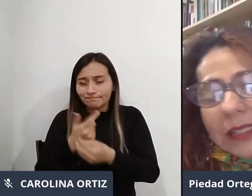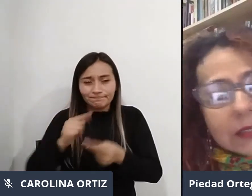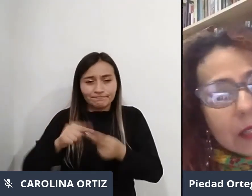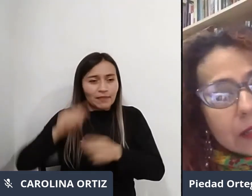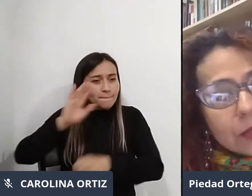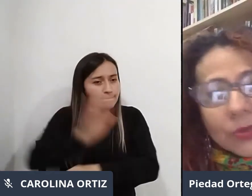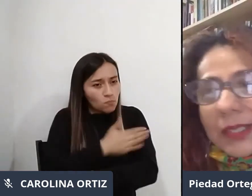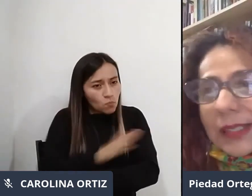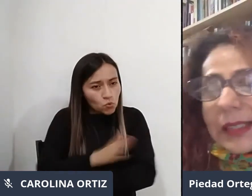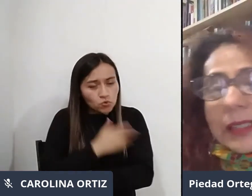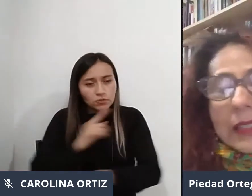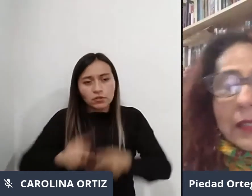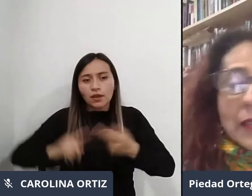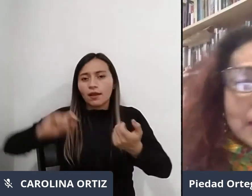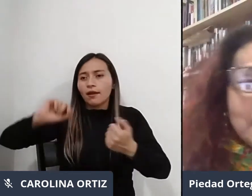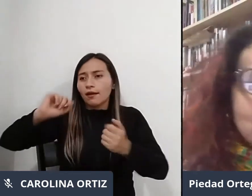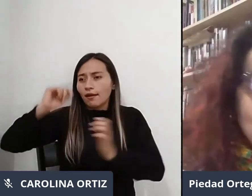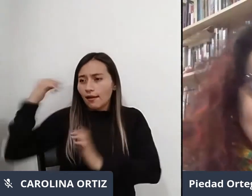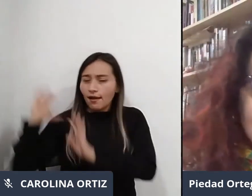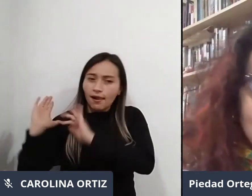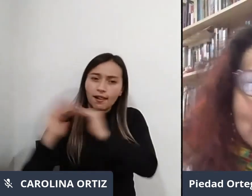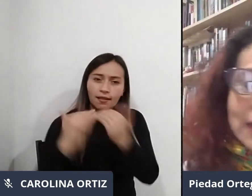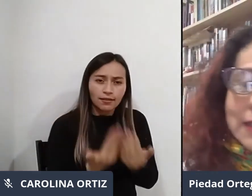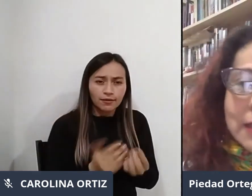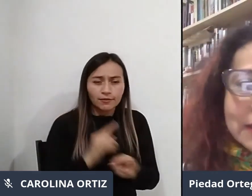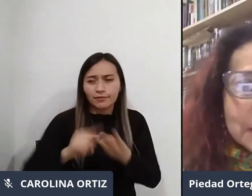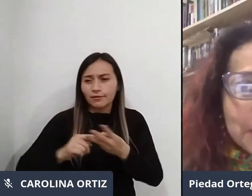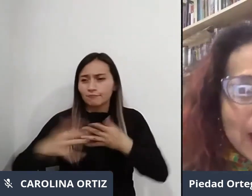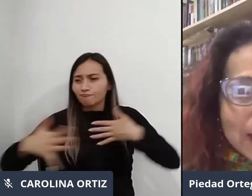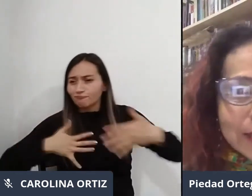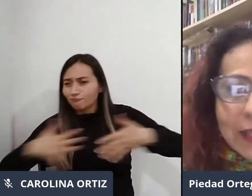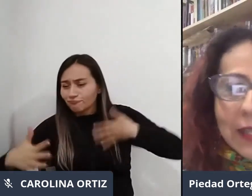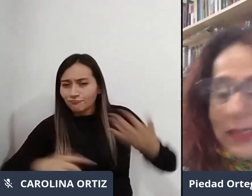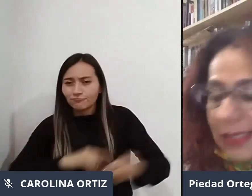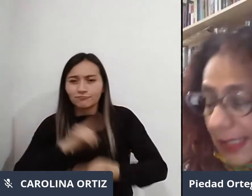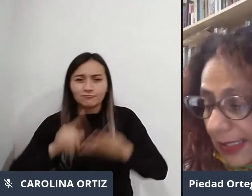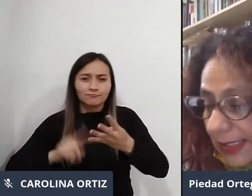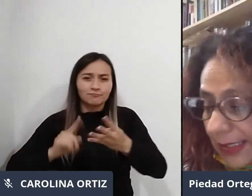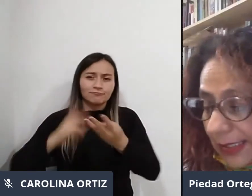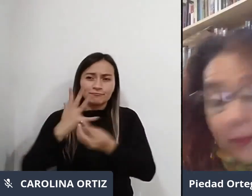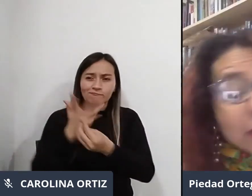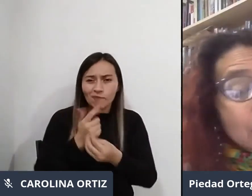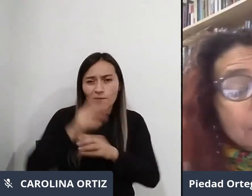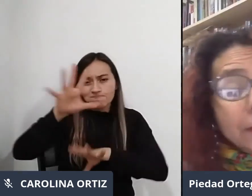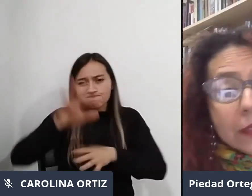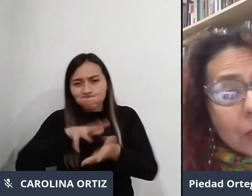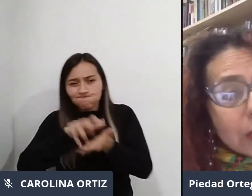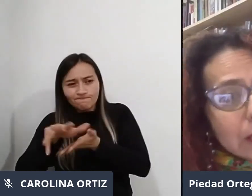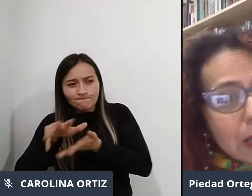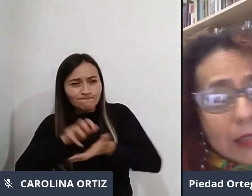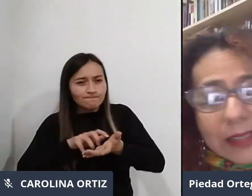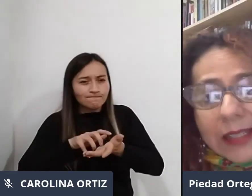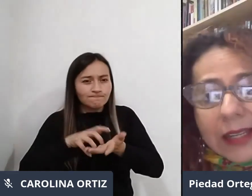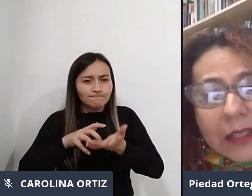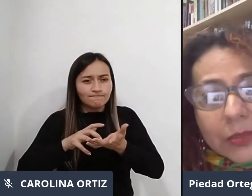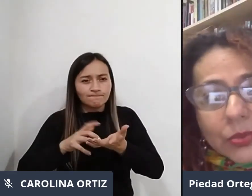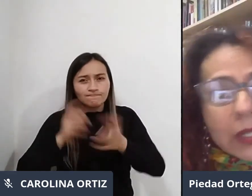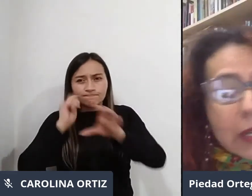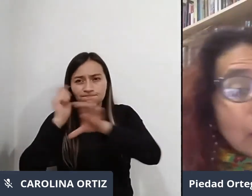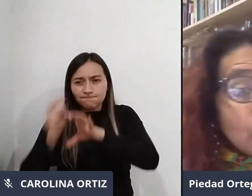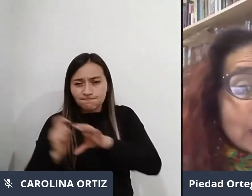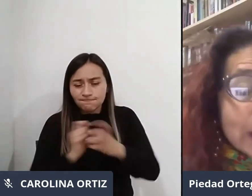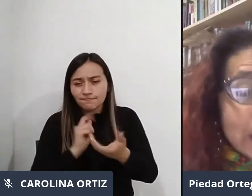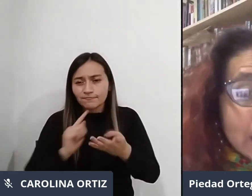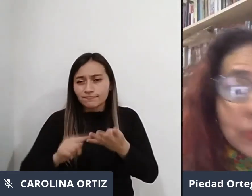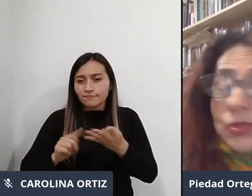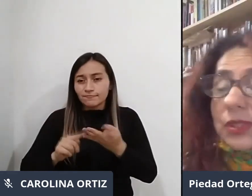la literatura, la dramaturgia, las artes plásticas, la misma espiritualidad, la que cada uno y cada